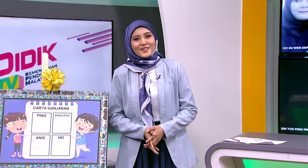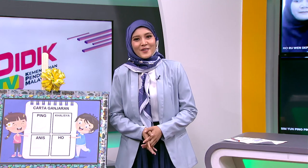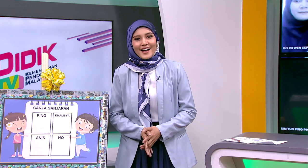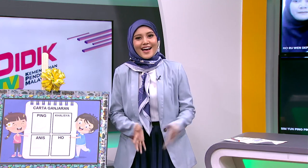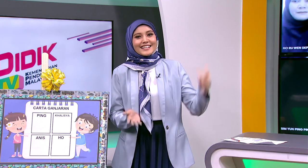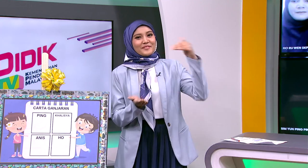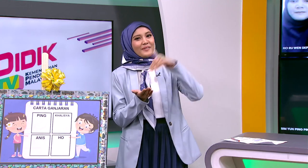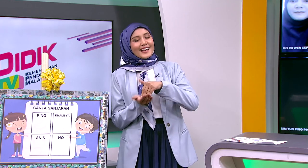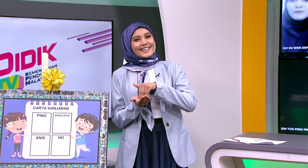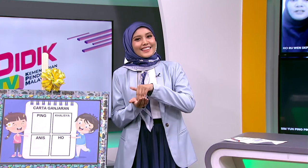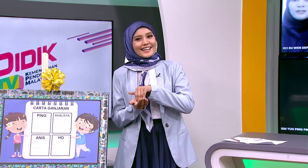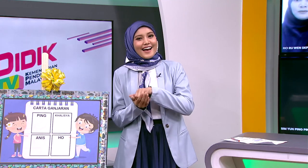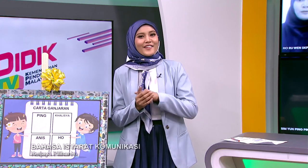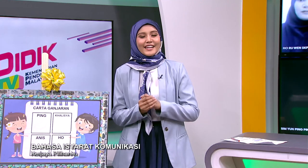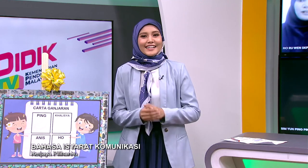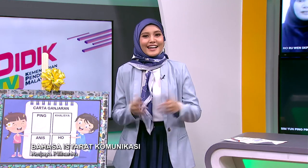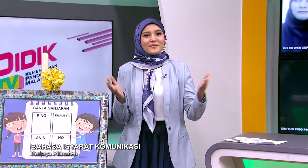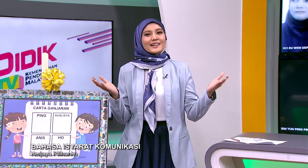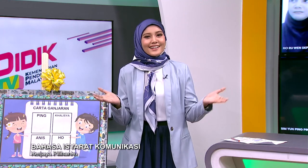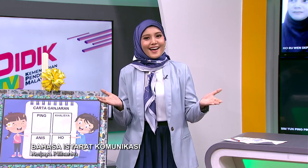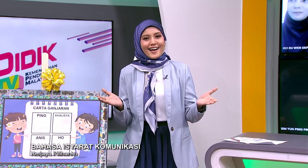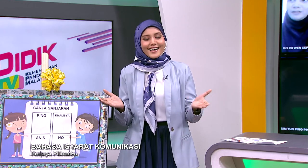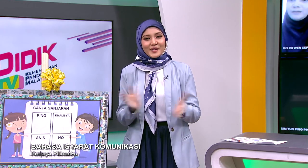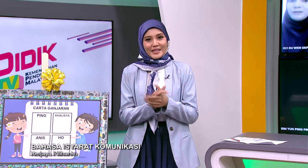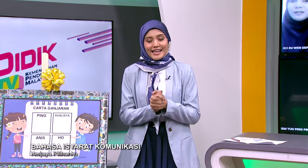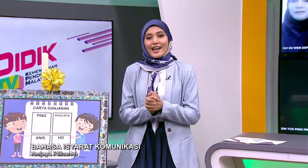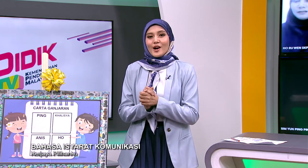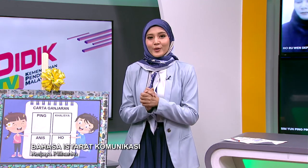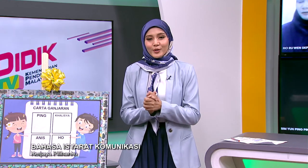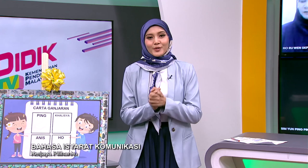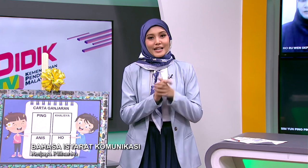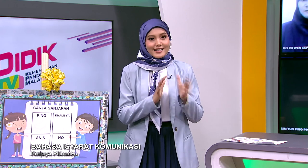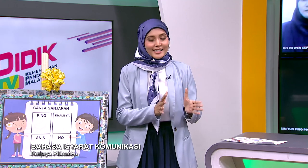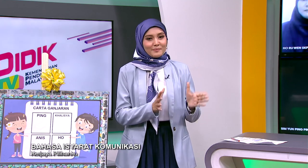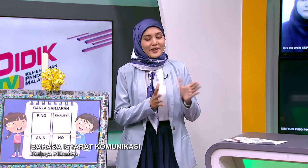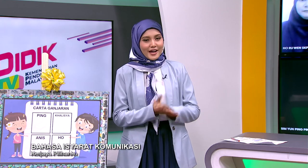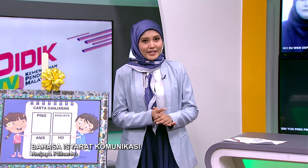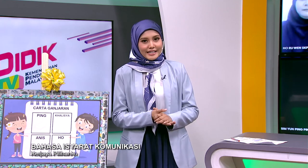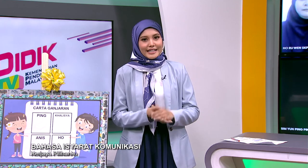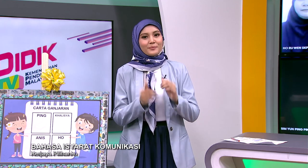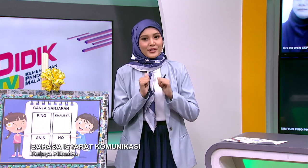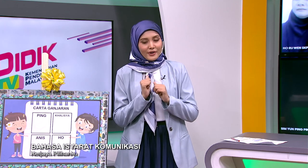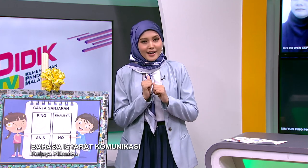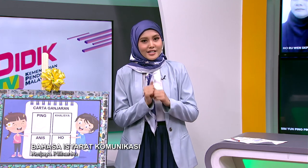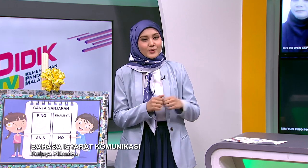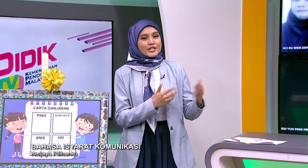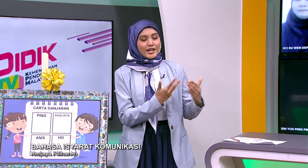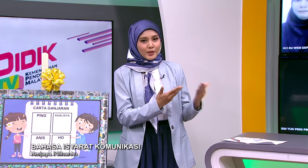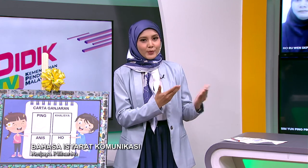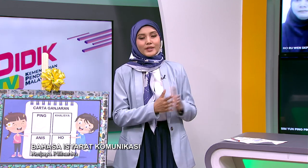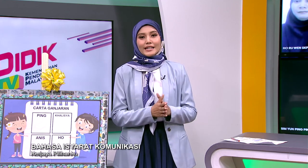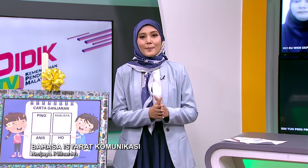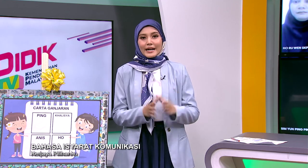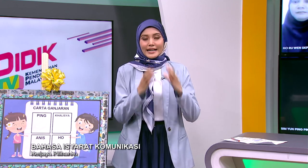Baik kawan-kawan, kembali kita hari ini dalam kelas. Okey, untuk kelas kita pada hari ini, Mira dan juga